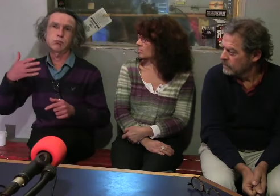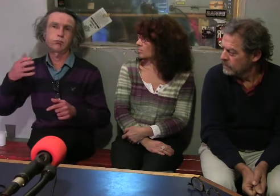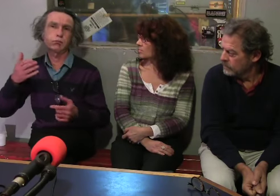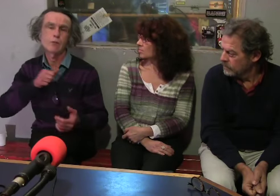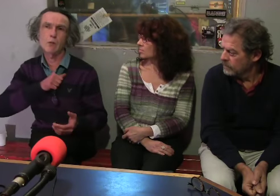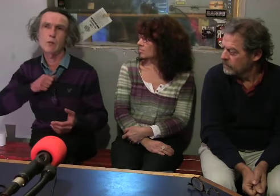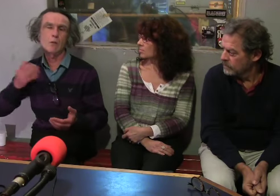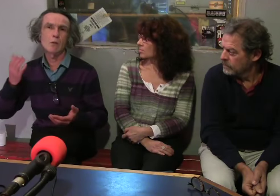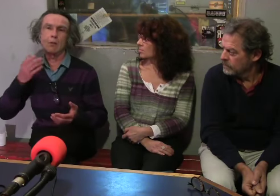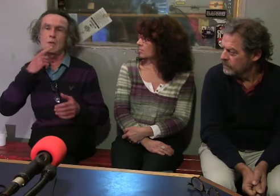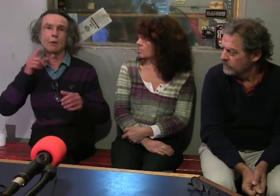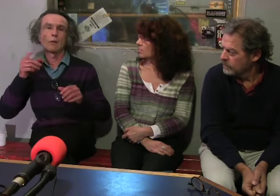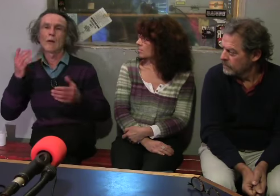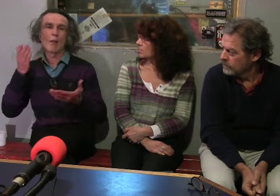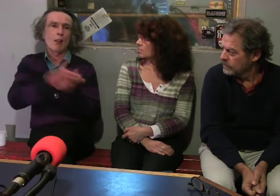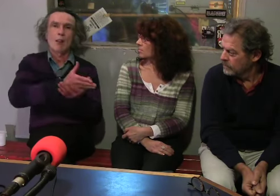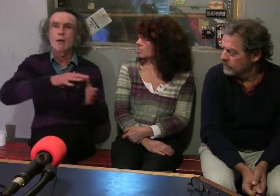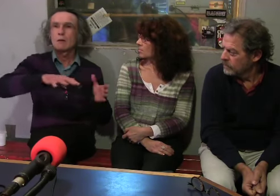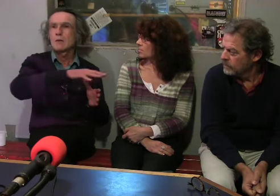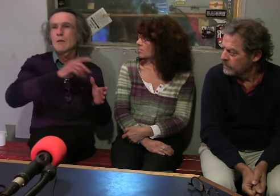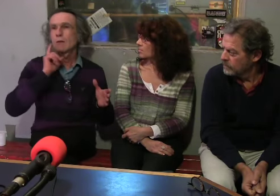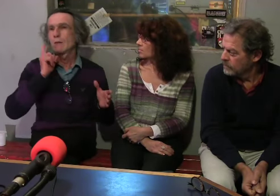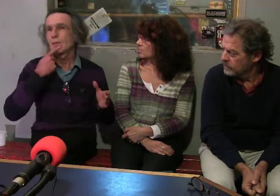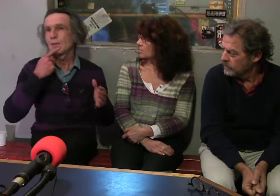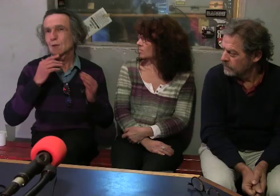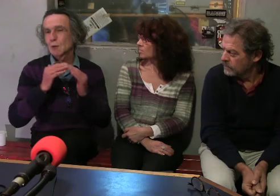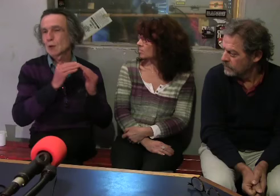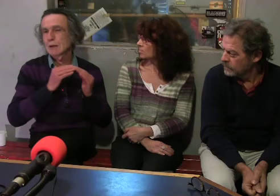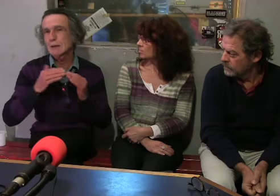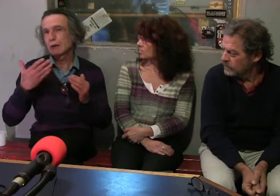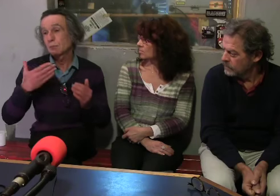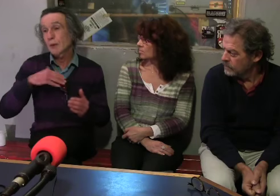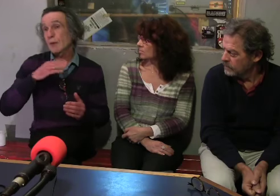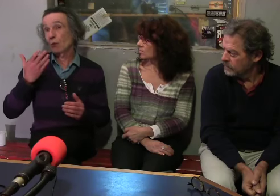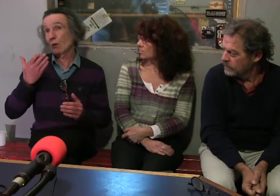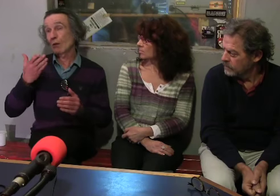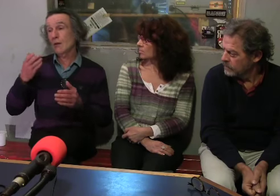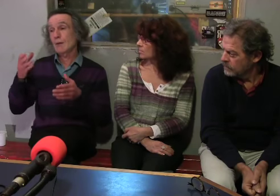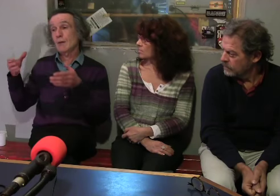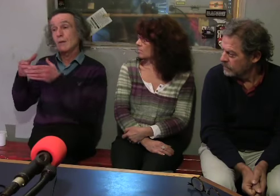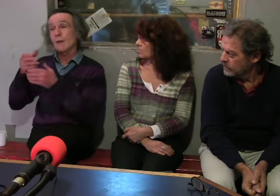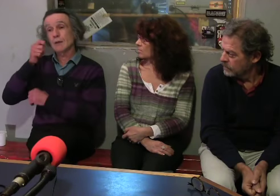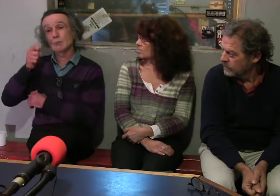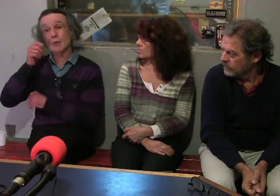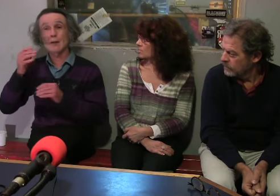traumatisante, notamment au moment du congrès de Milan, hein, qui a voulu effacer la communauté